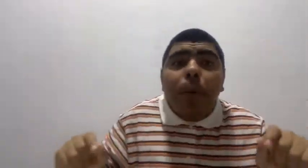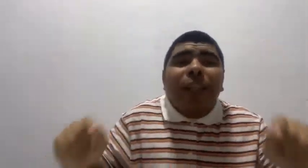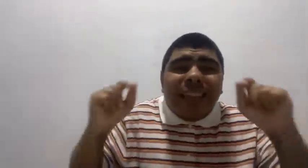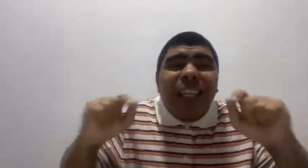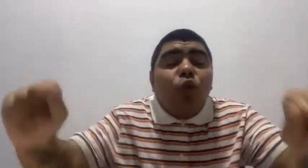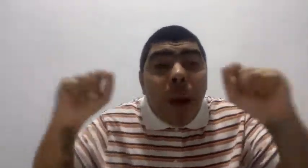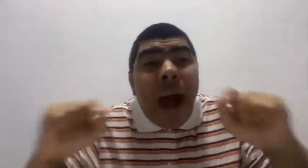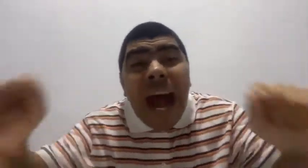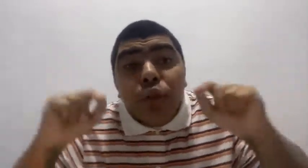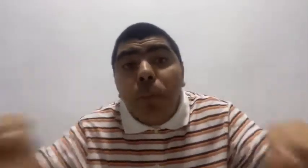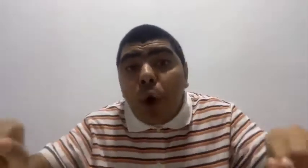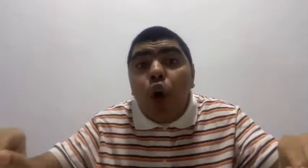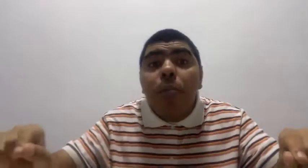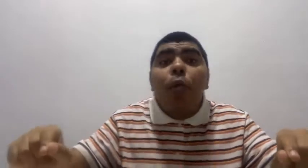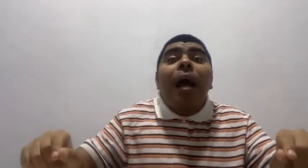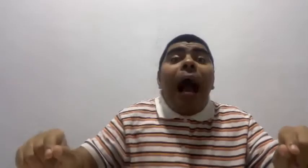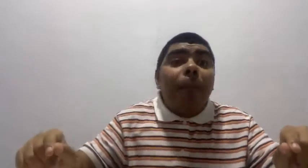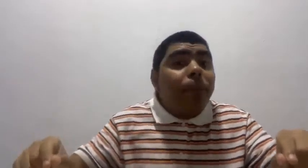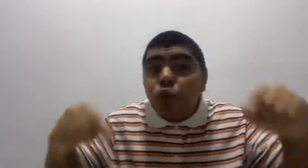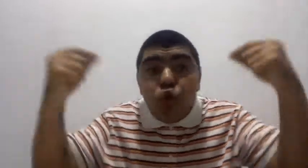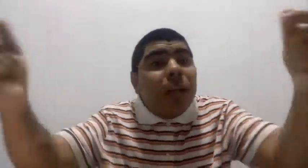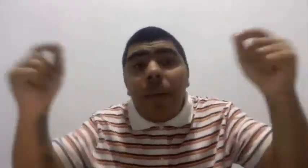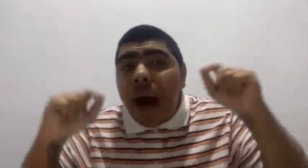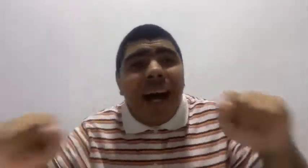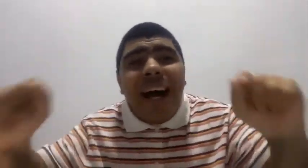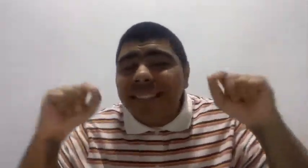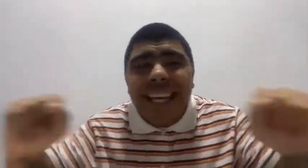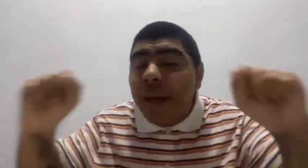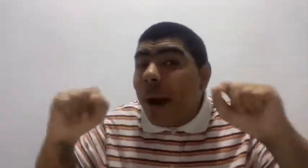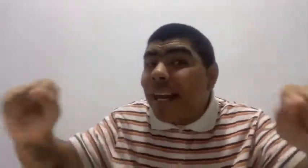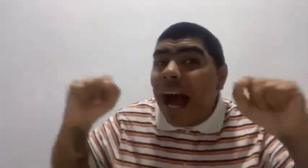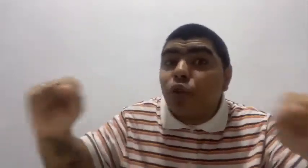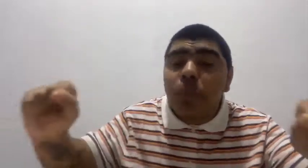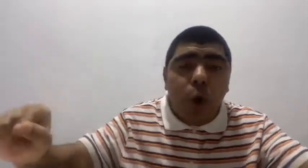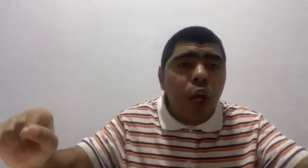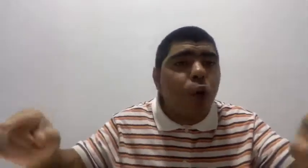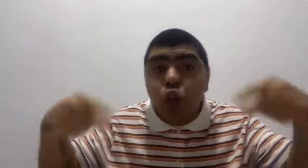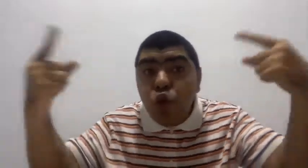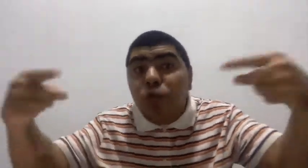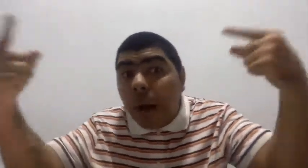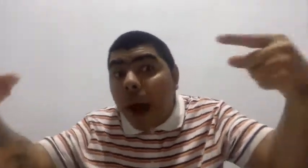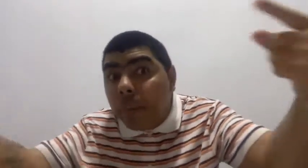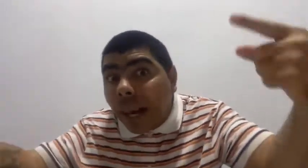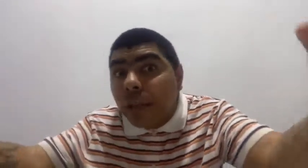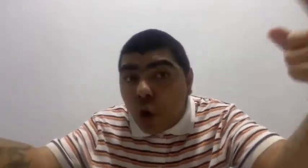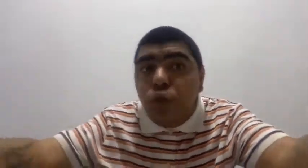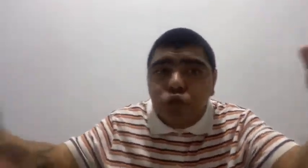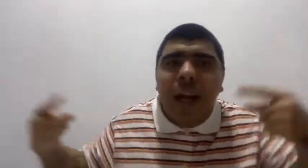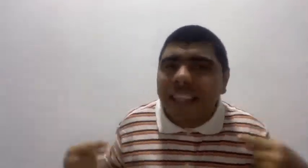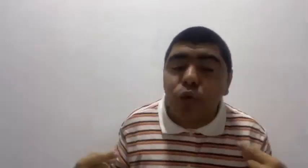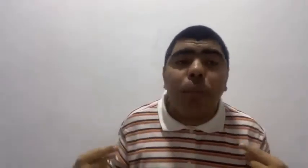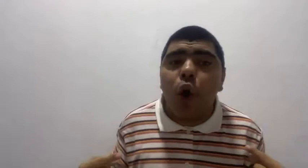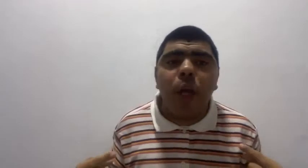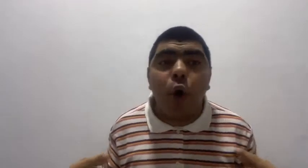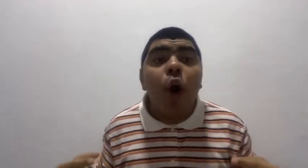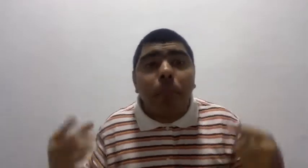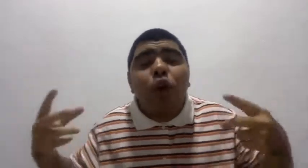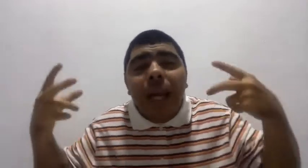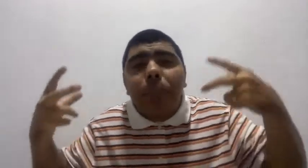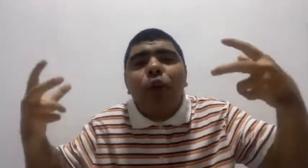Porque si tú amas a tu prójimo, amén, nunca vas a hacerle mal a tu prójimo, ni nunca vas a hablar en contra de tu prójimo. ¿Por qué? Porque